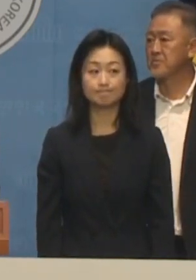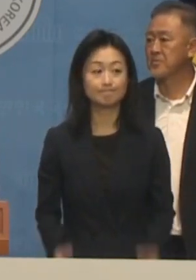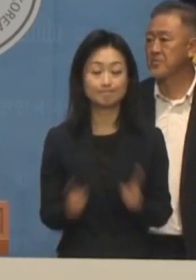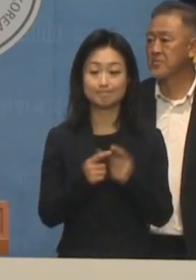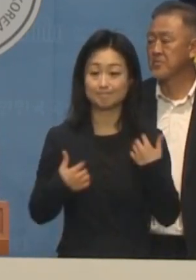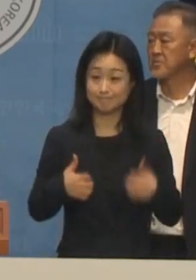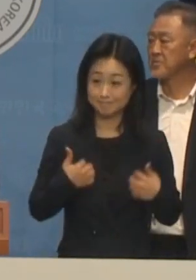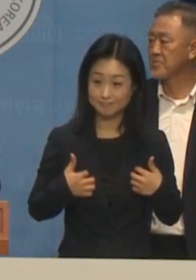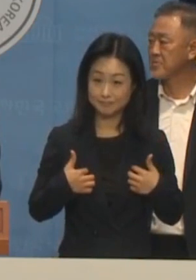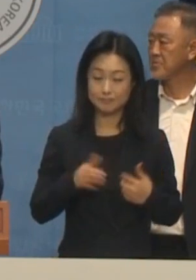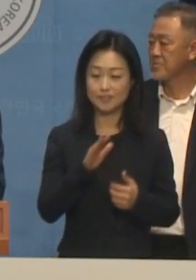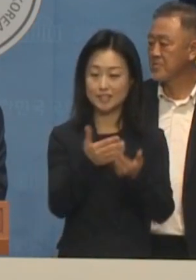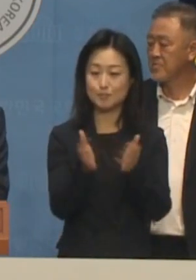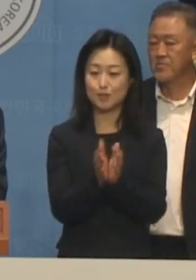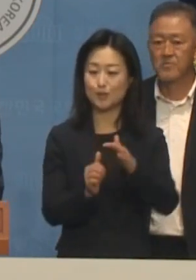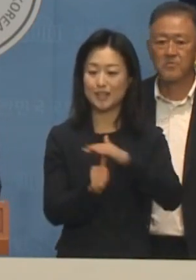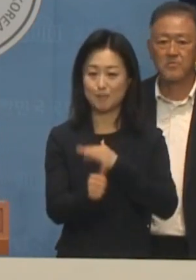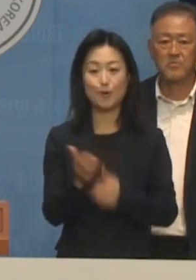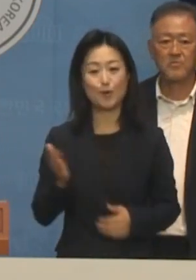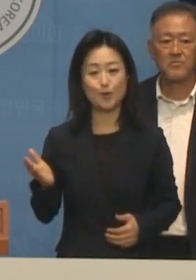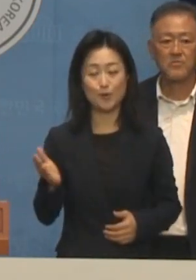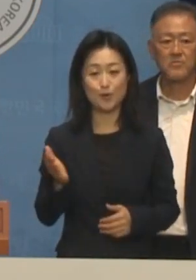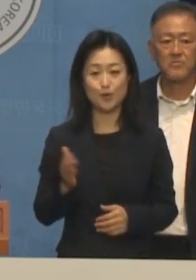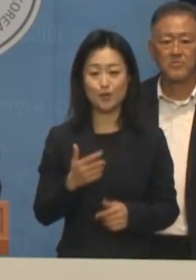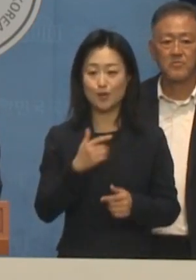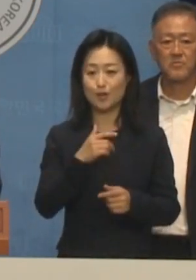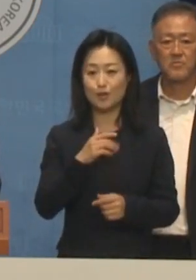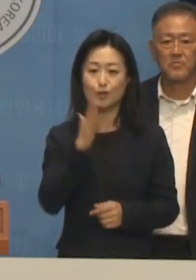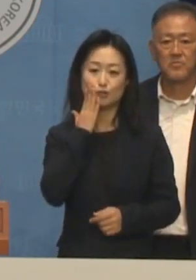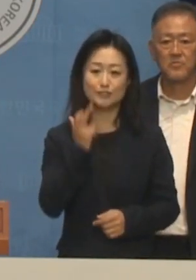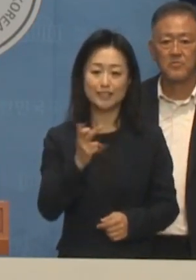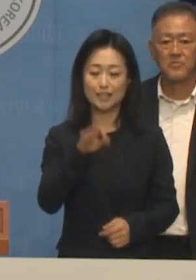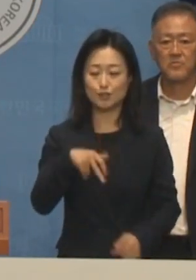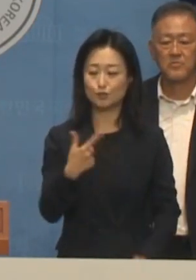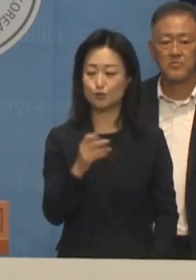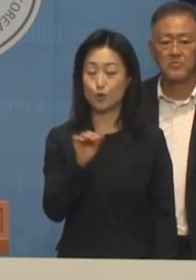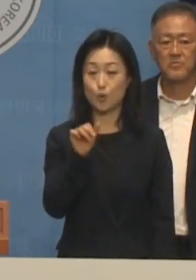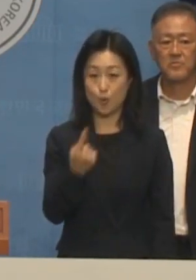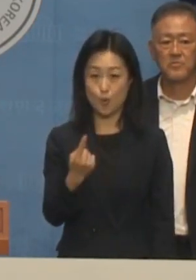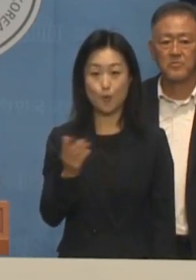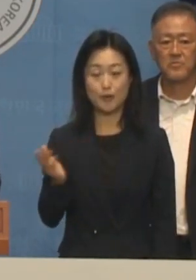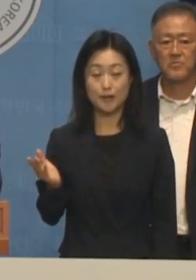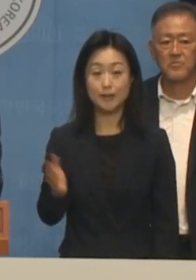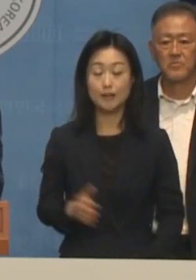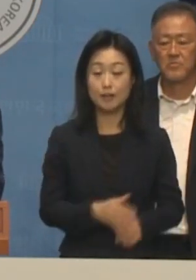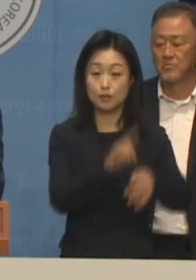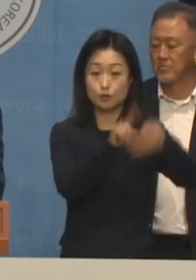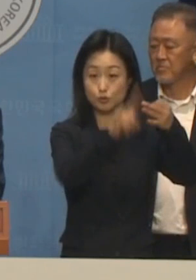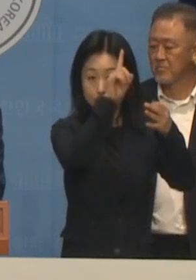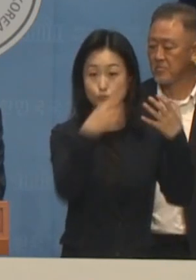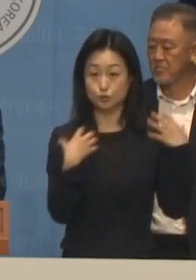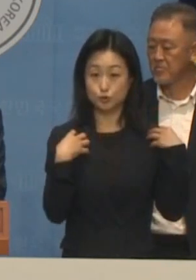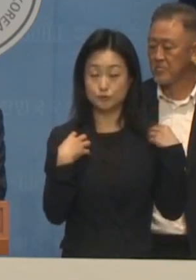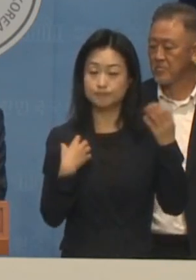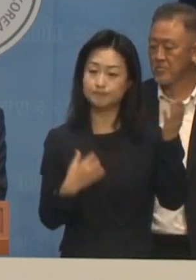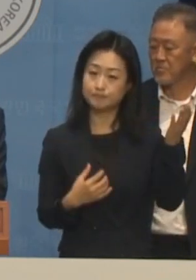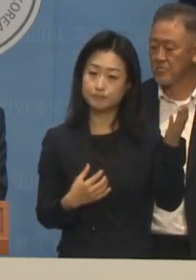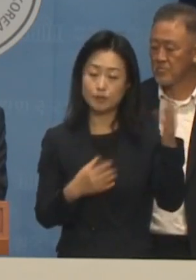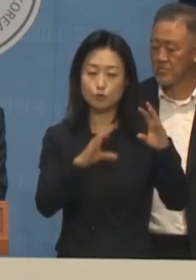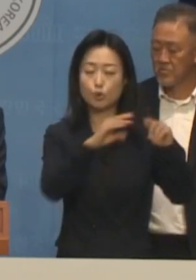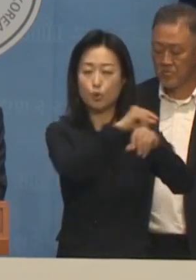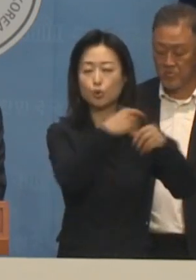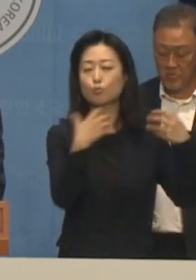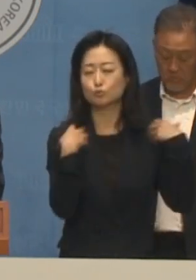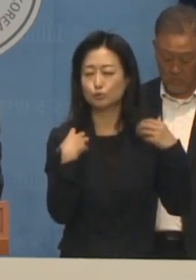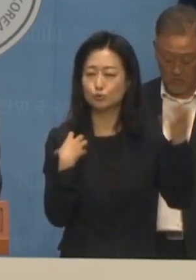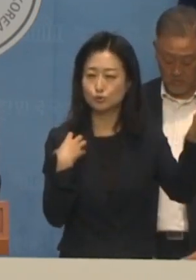반갑습니다. 진보당의 원내대표를 맡고 있는 울산 북구의 윤종호 의원입니다. 윤석열 정부의 국토교통부가